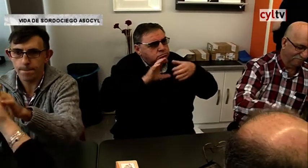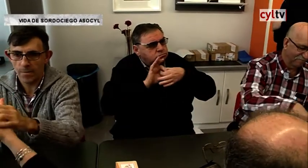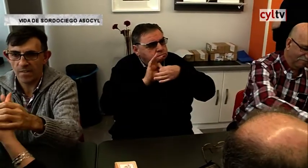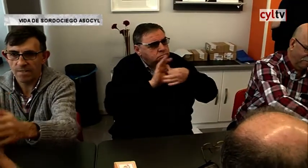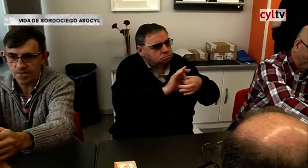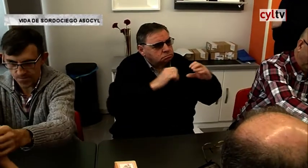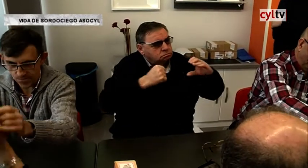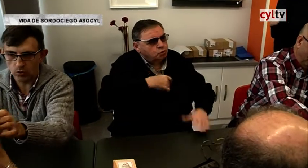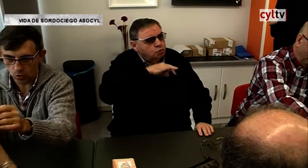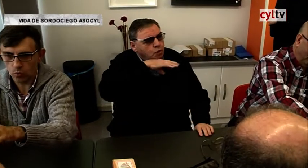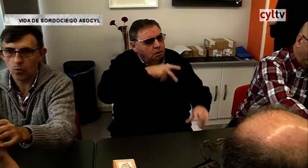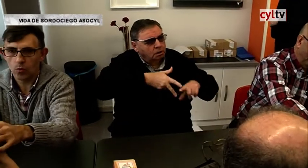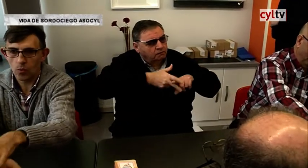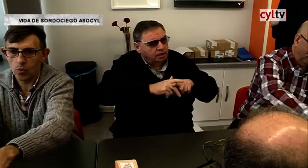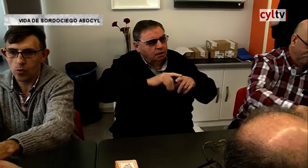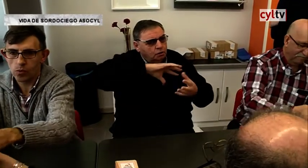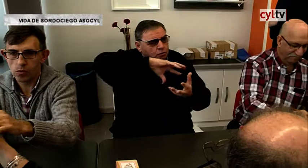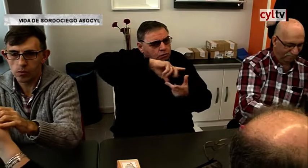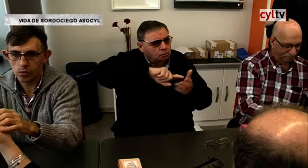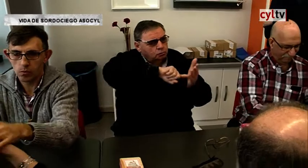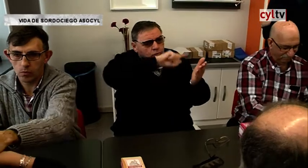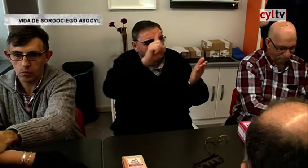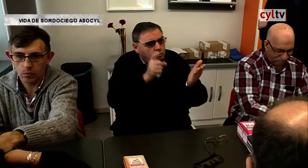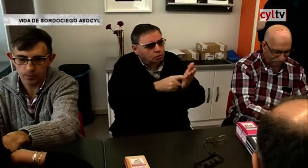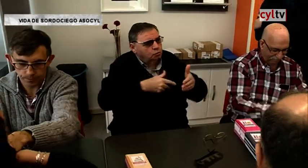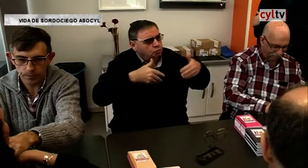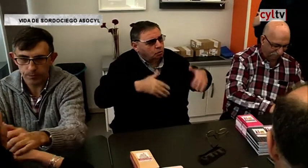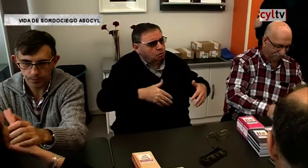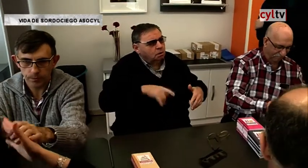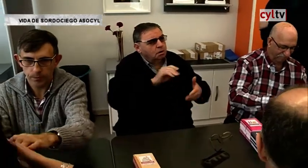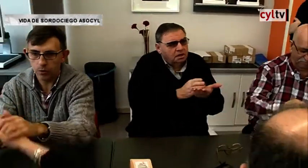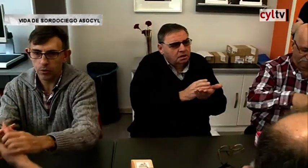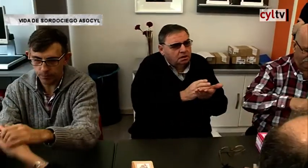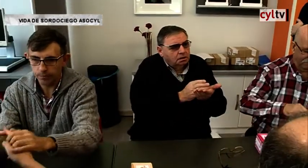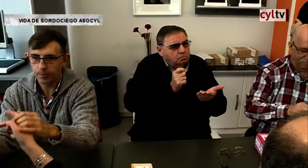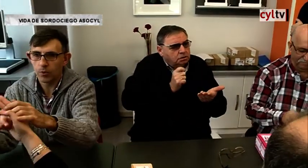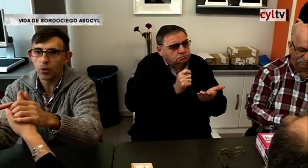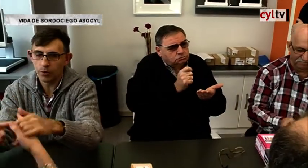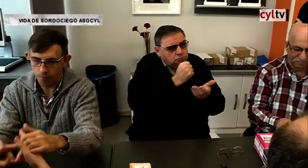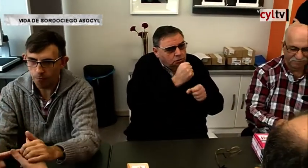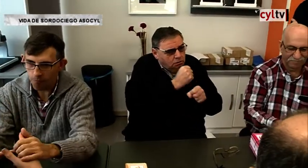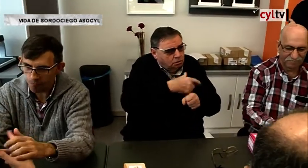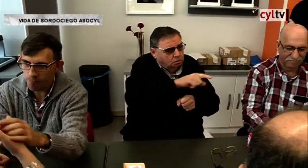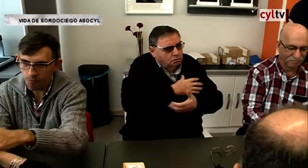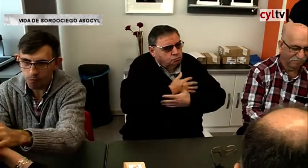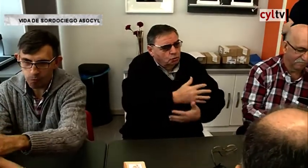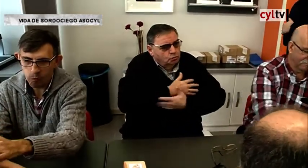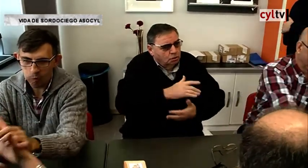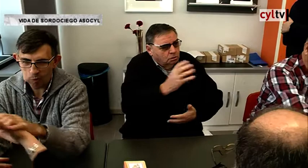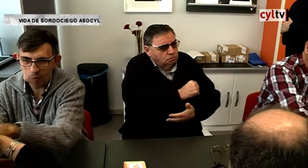personas sordociegas. Me di cuenta que si en el futuro realmente acababa de perder la vista del todo, pues no, aquí no tendría problema para poder comunicarme o poder acceder a